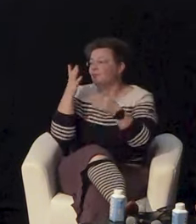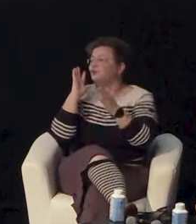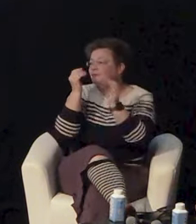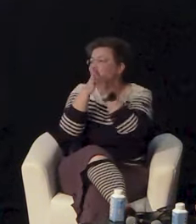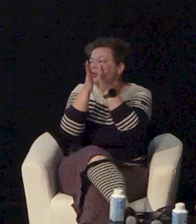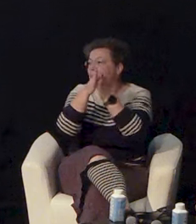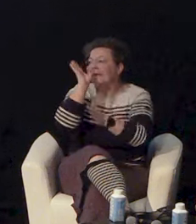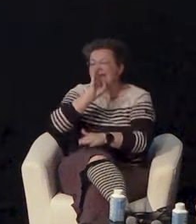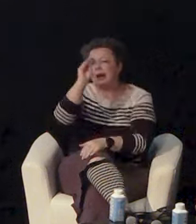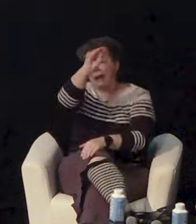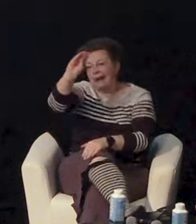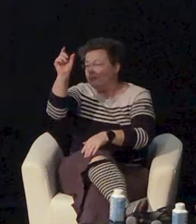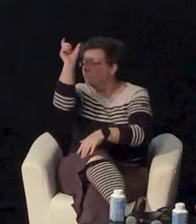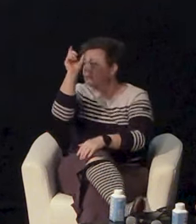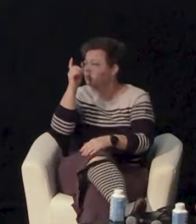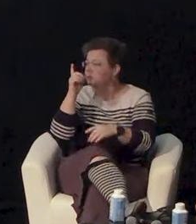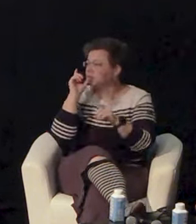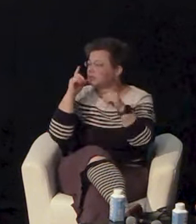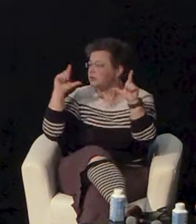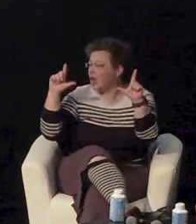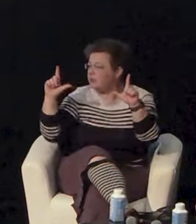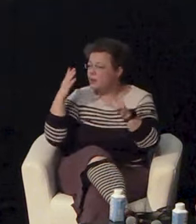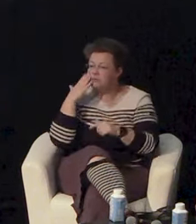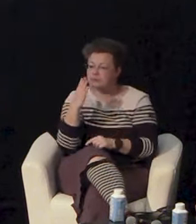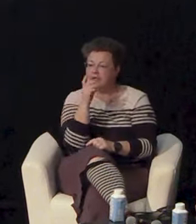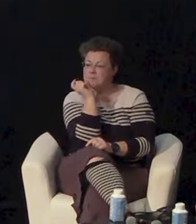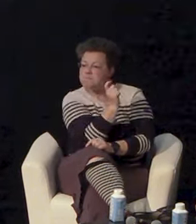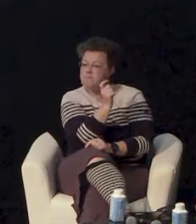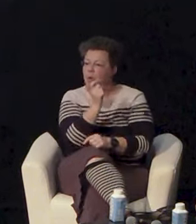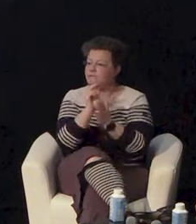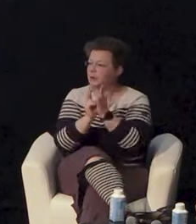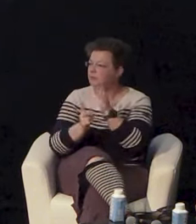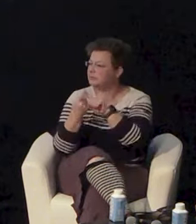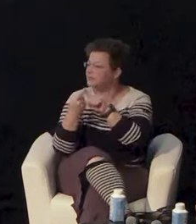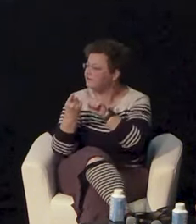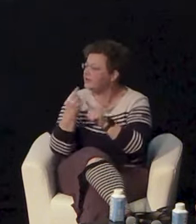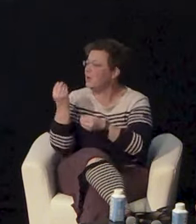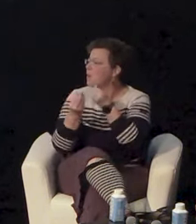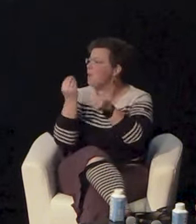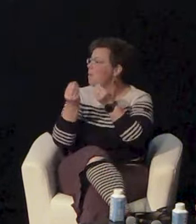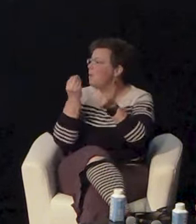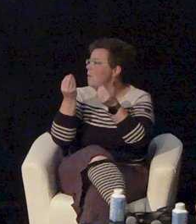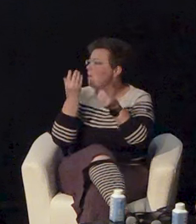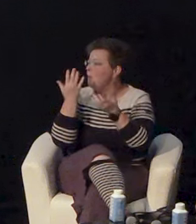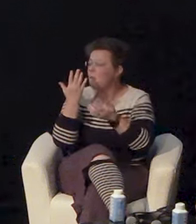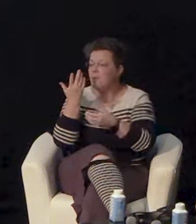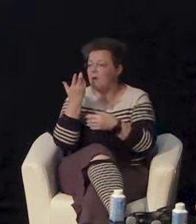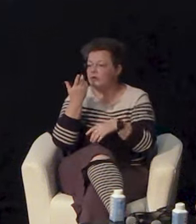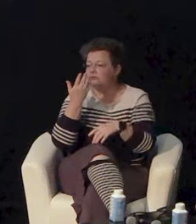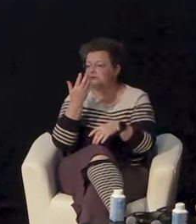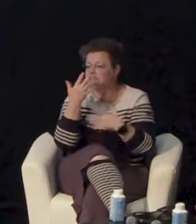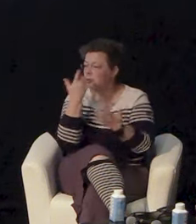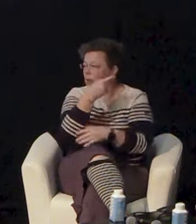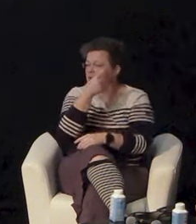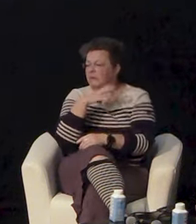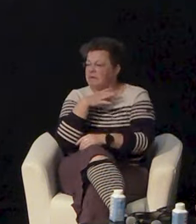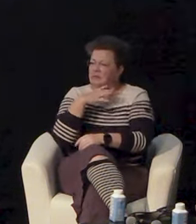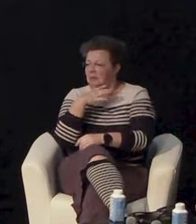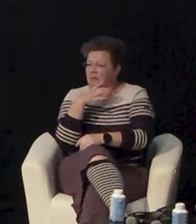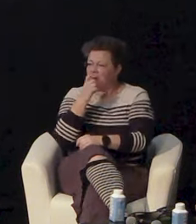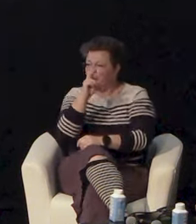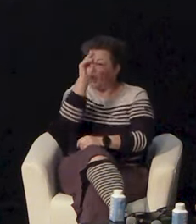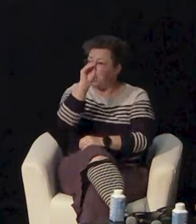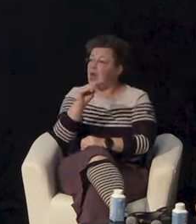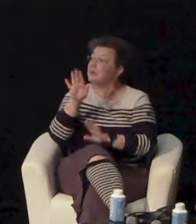pour un interprète, c'est compliqué, pour moi aussi, une étudiante. Donc, je demandais à ce que les mots, le lexique spécifique, soient notés au